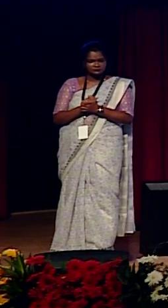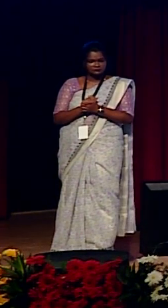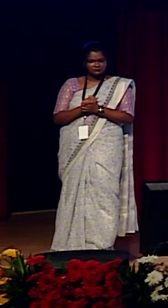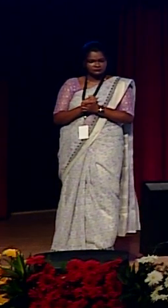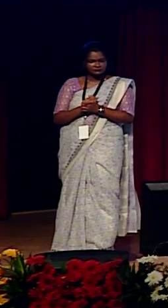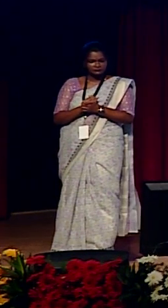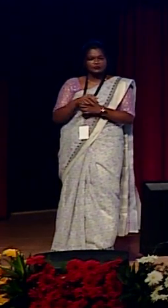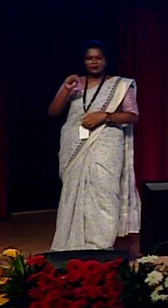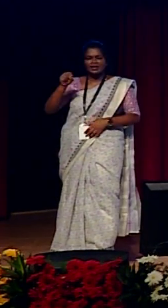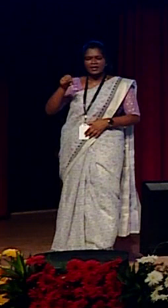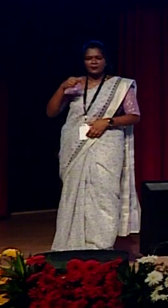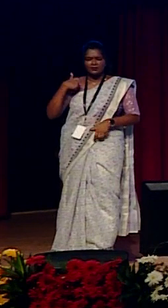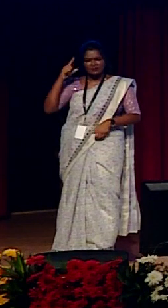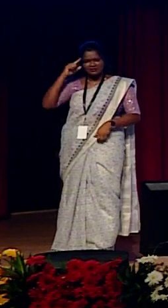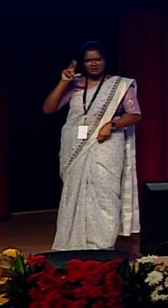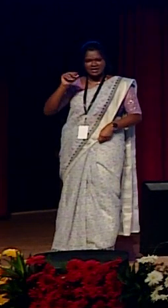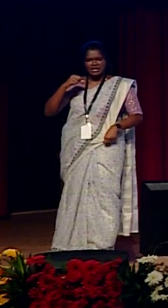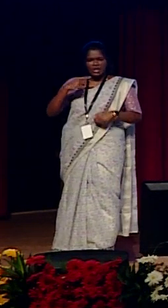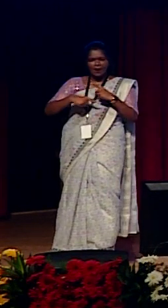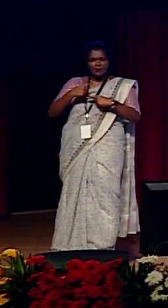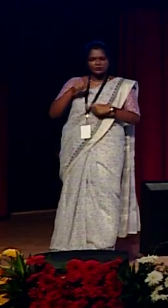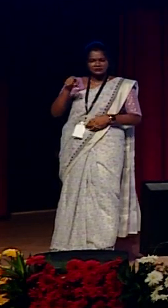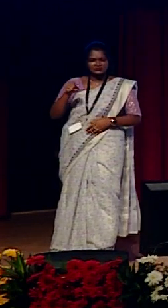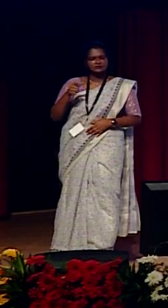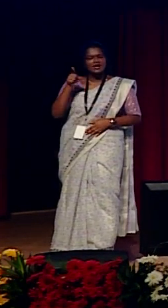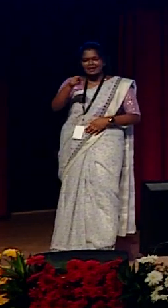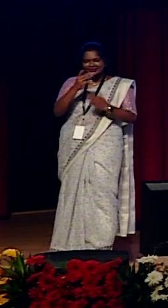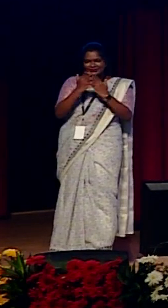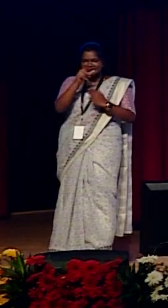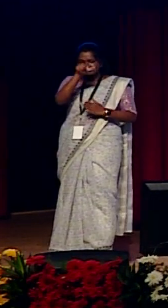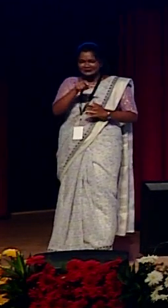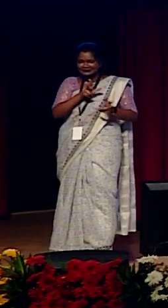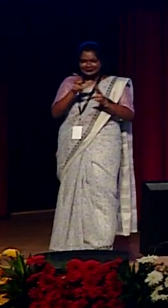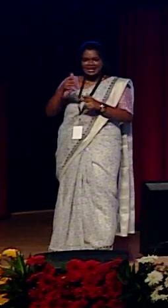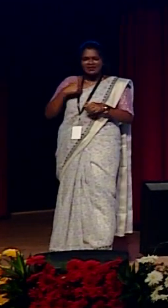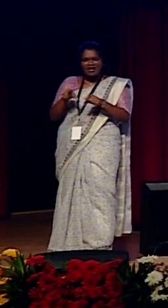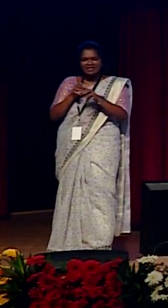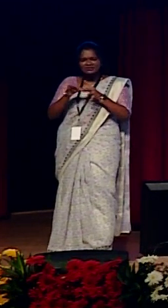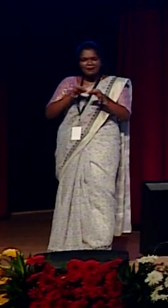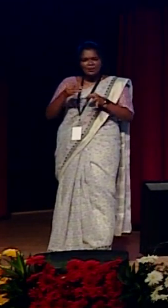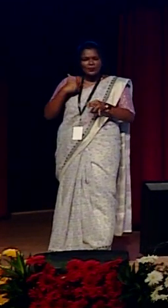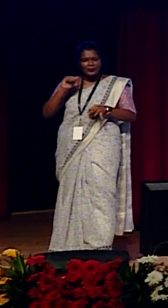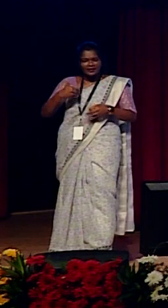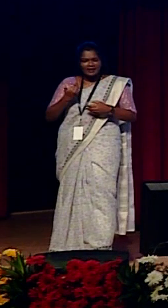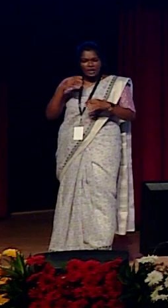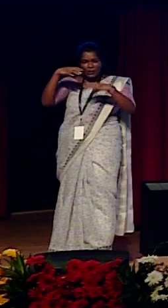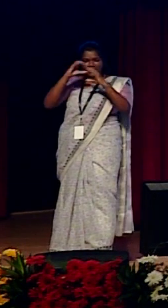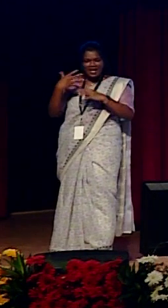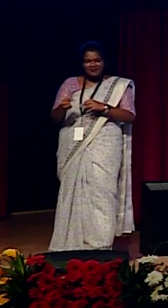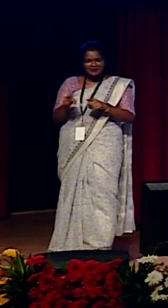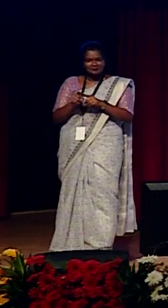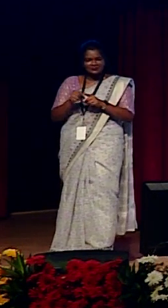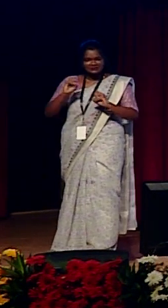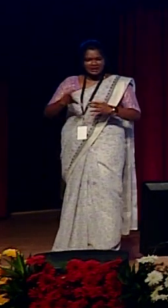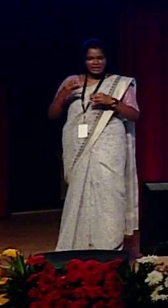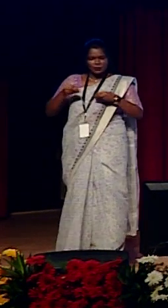हाँ वो हमने सोचा नहीं। हिंट डाल जैसे कि हम लोग कोई गूगल पे सर्च करते तो वो माइक होता है वो 10 सेकंड के लिए कुछ ओपन होता है तो